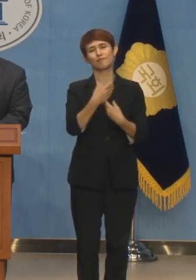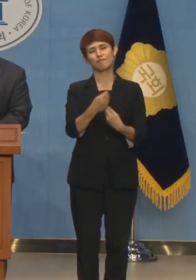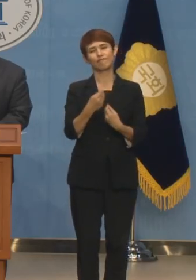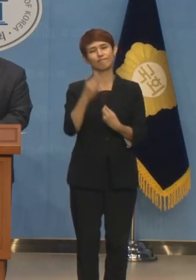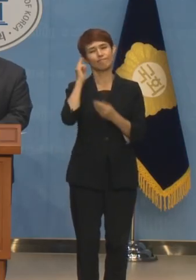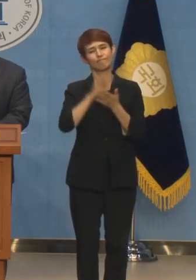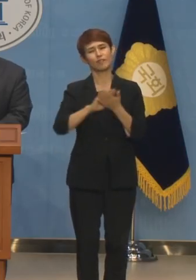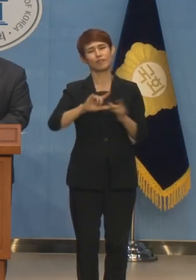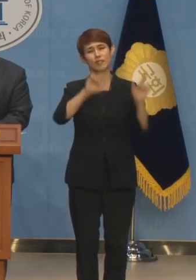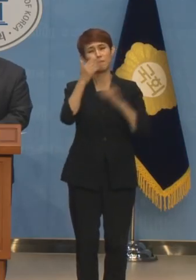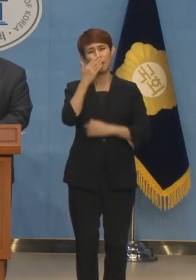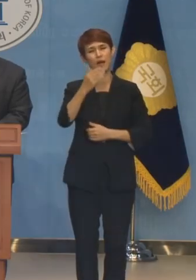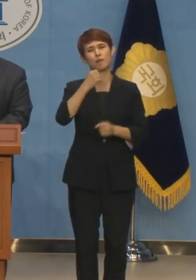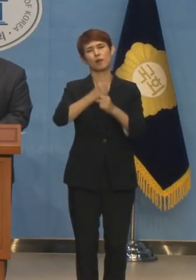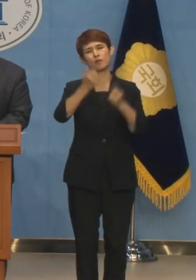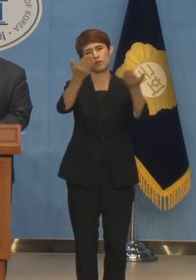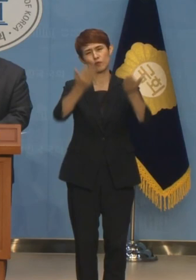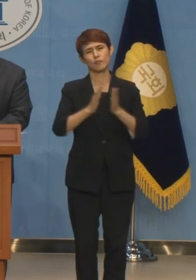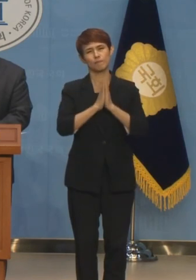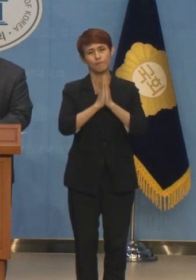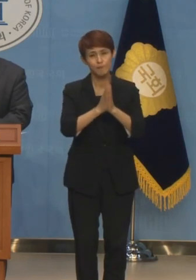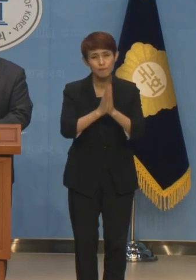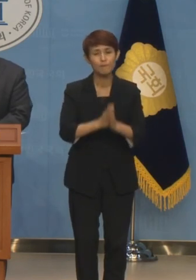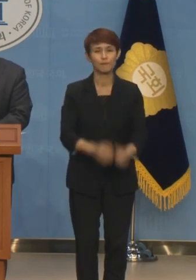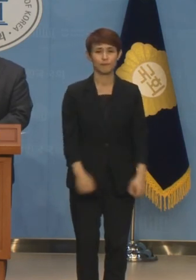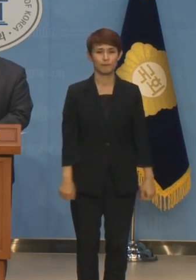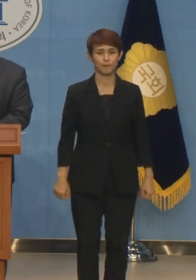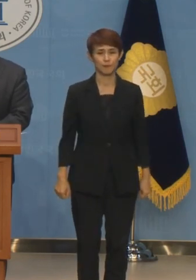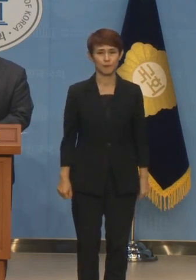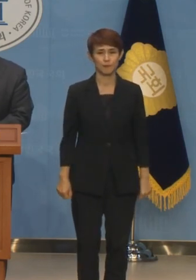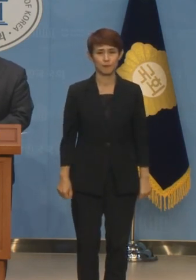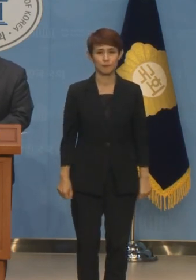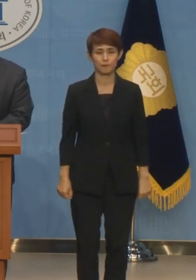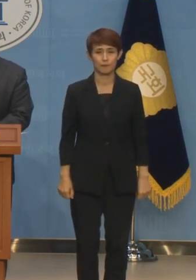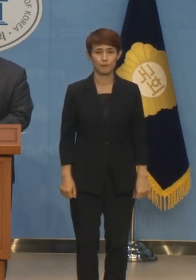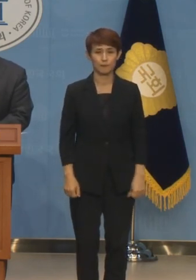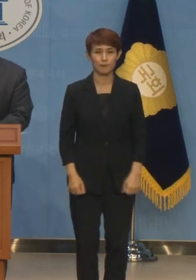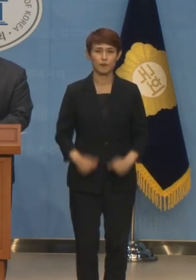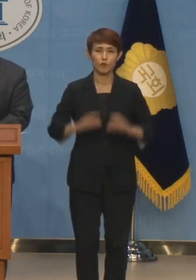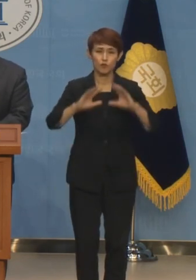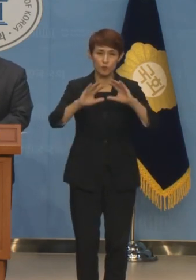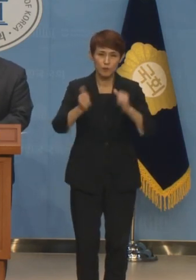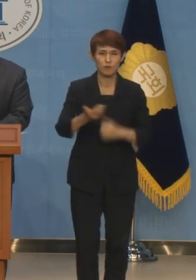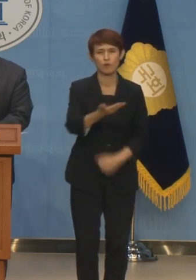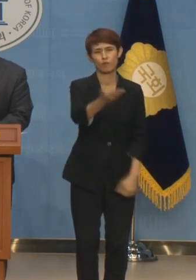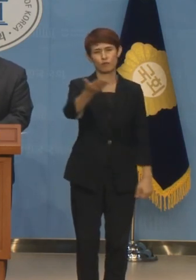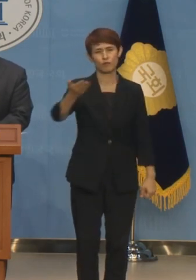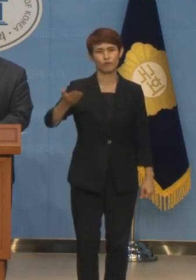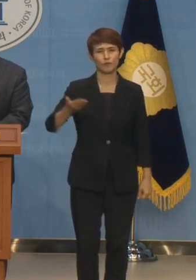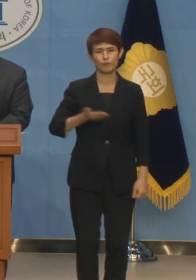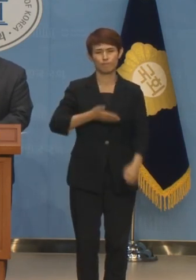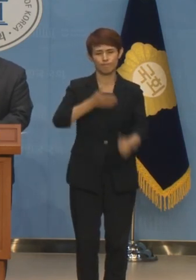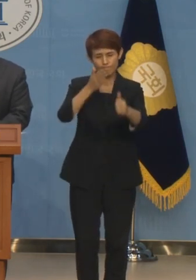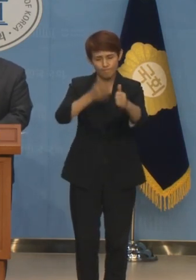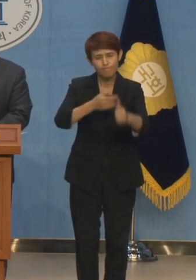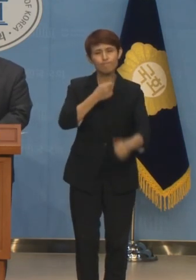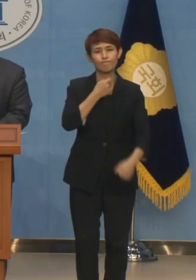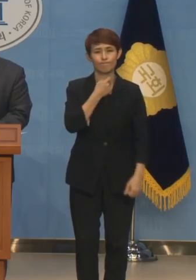수 있도록 해주실 것을 요청드립니다. 마지막으로 존경하는 국민 여러분께